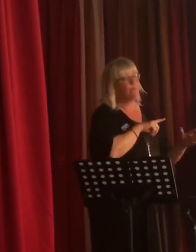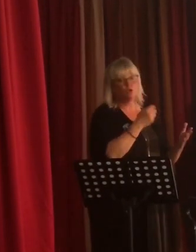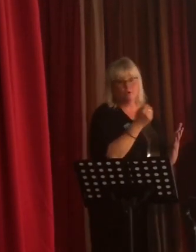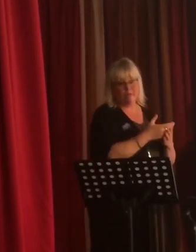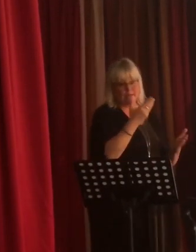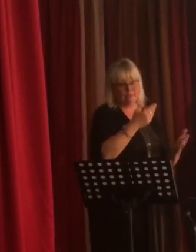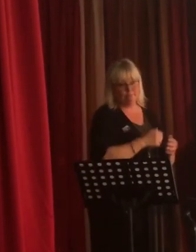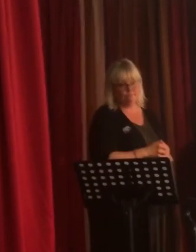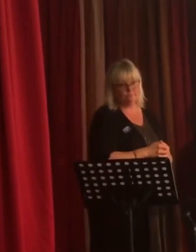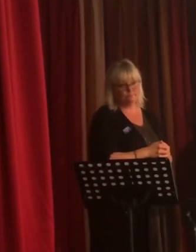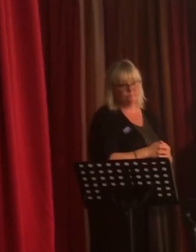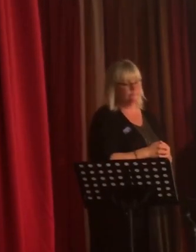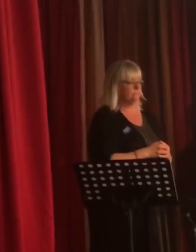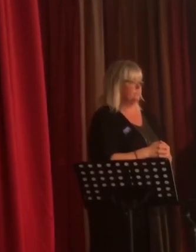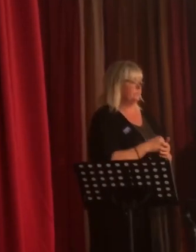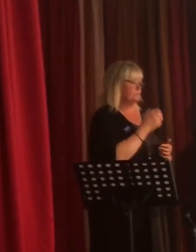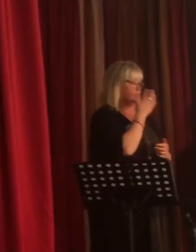värda.